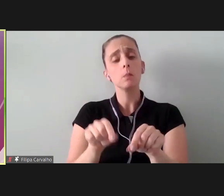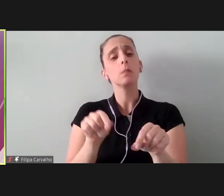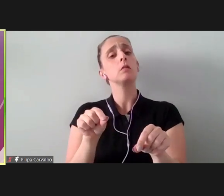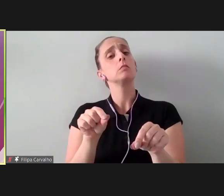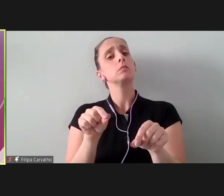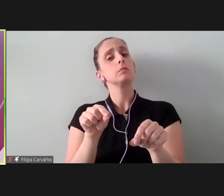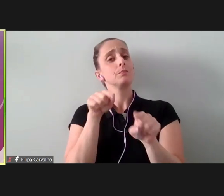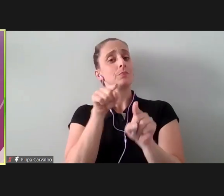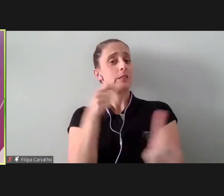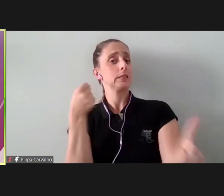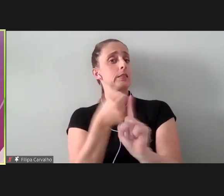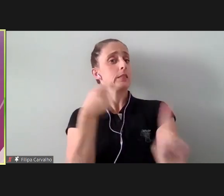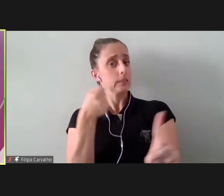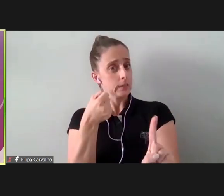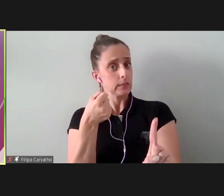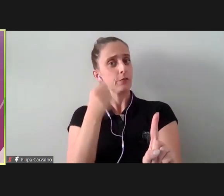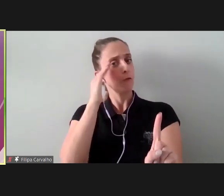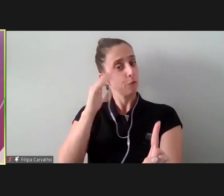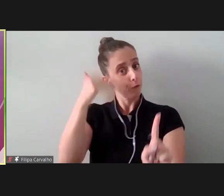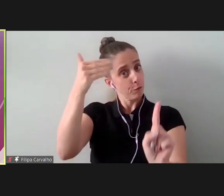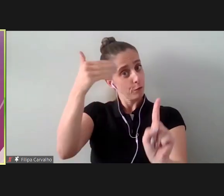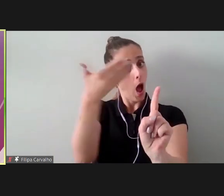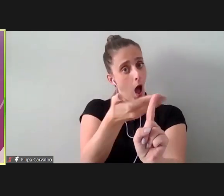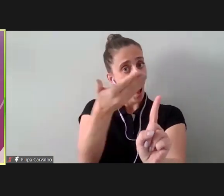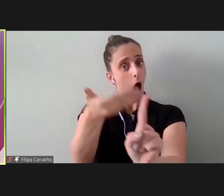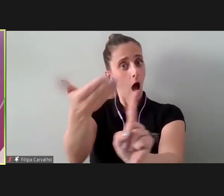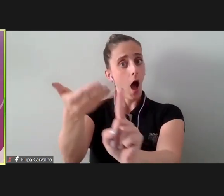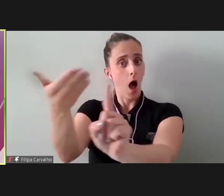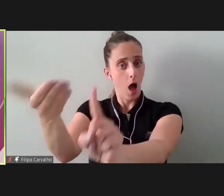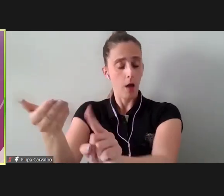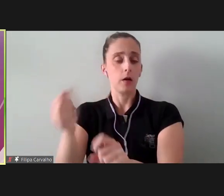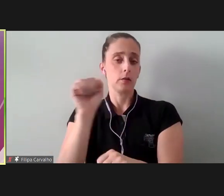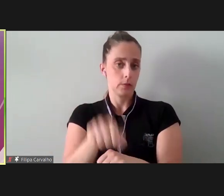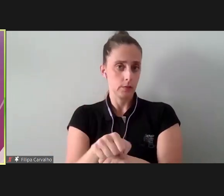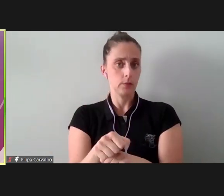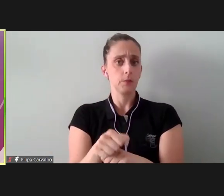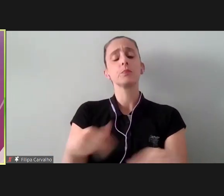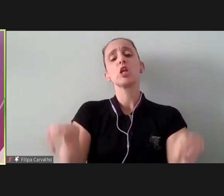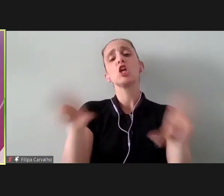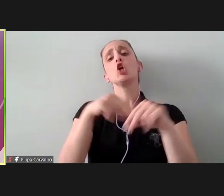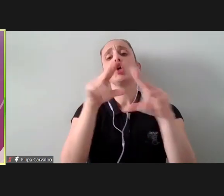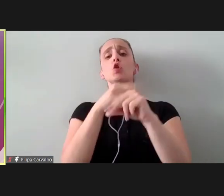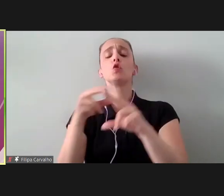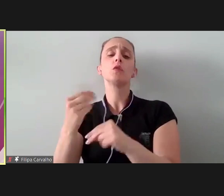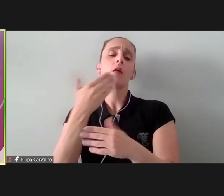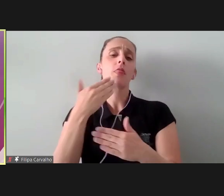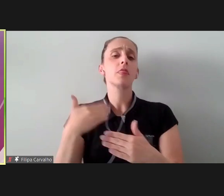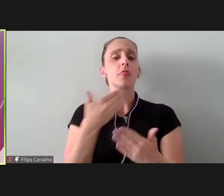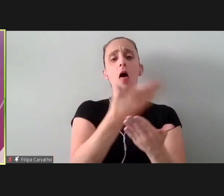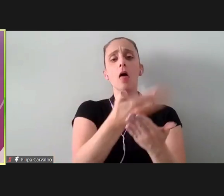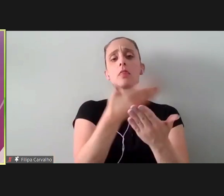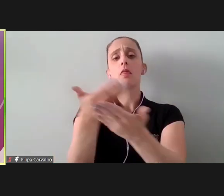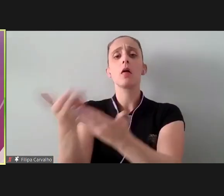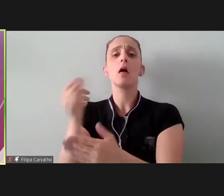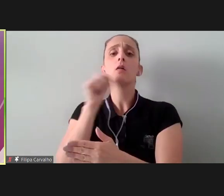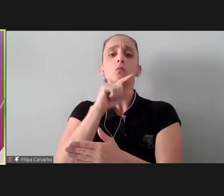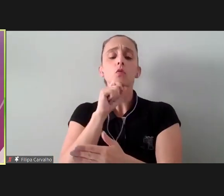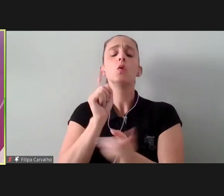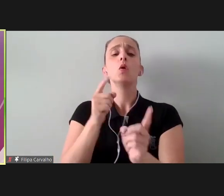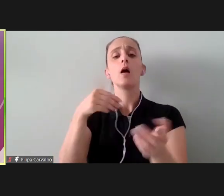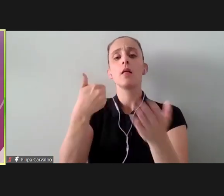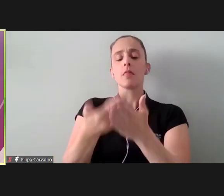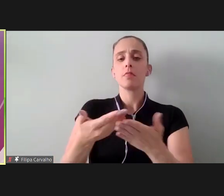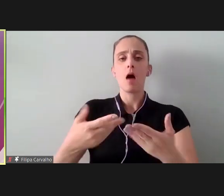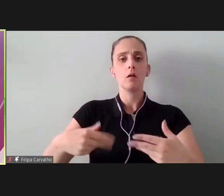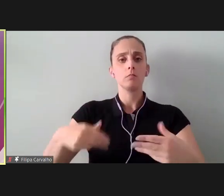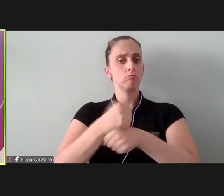são antecipados num futuro próximo e também longínquo. A inovação, assim, permite-nos melhorar a eficiência,